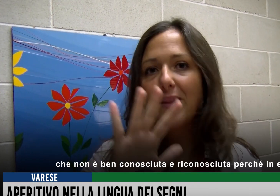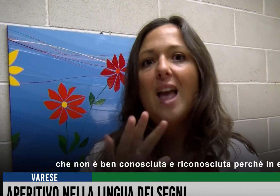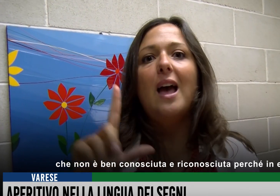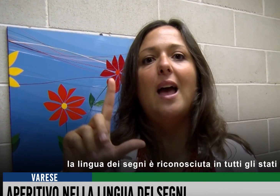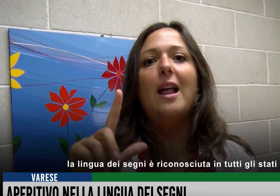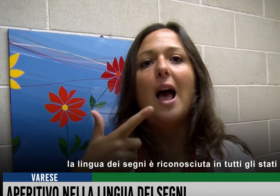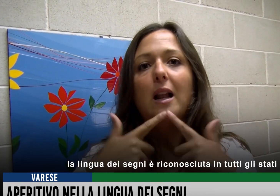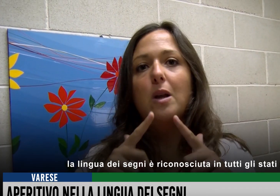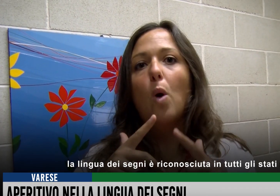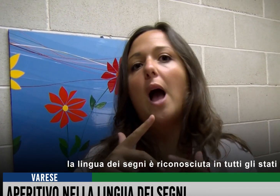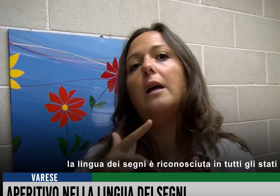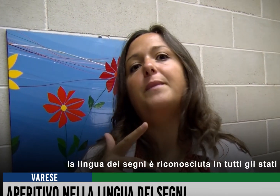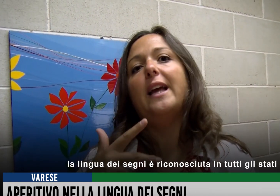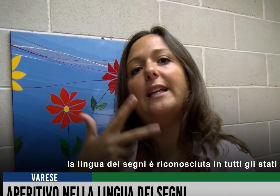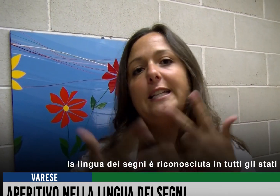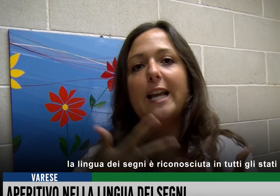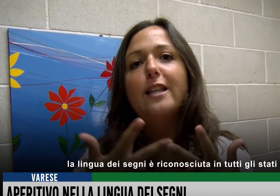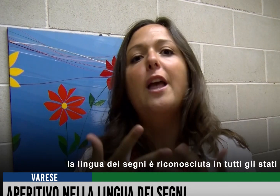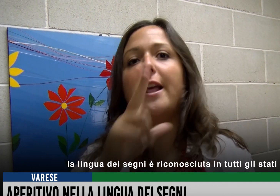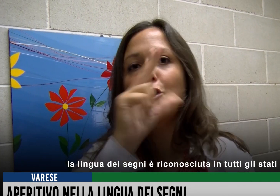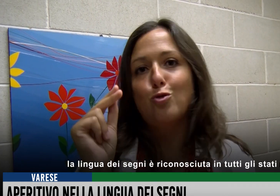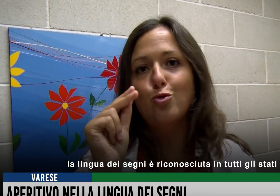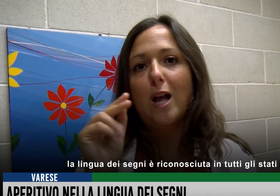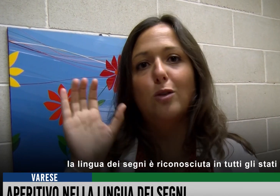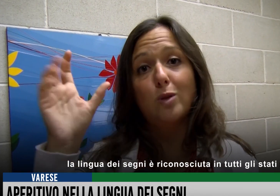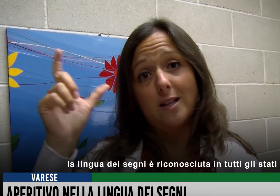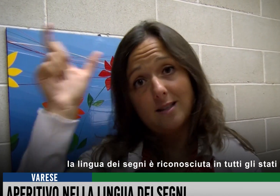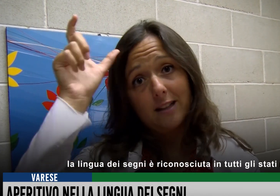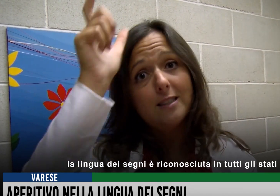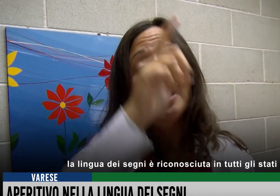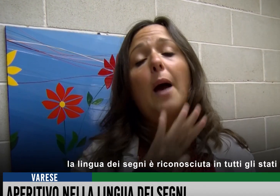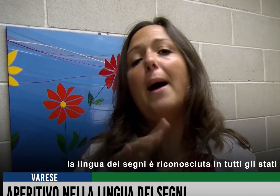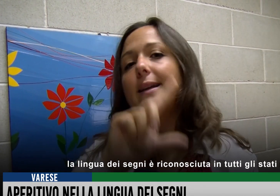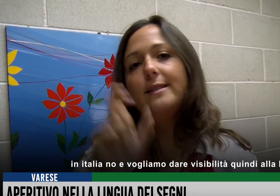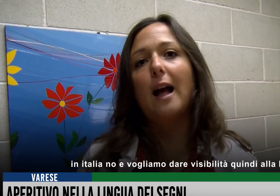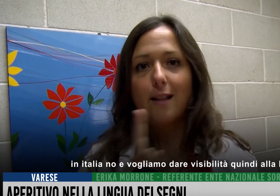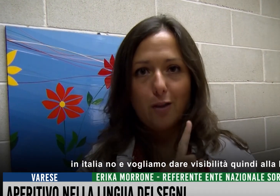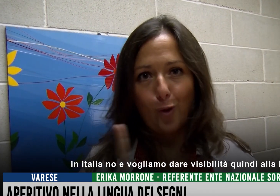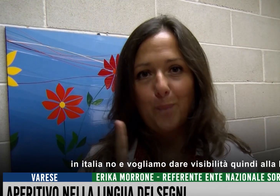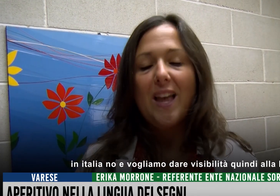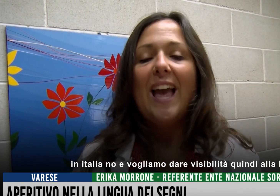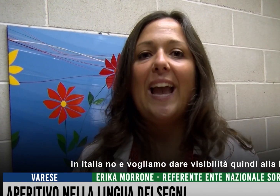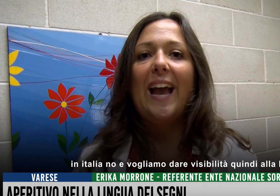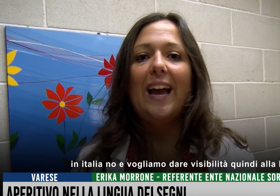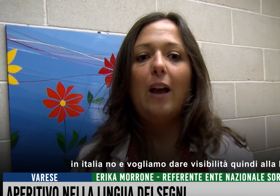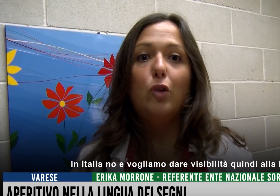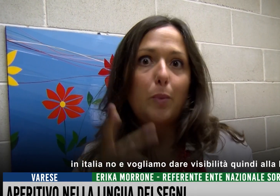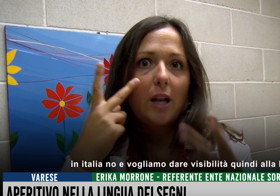la lingua dei segni è riconosciuta in tutti gli stati, ma in Italia no. Vogliamo dare